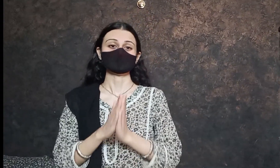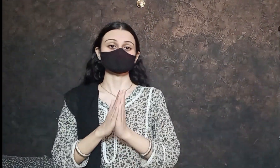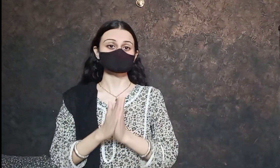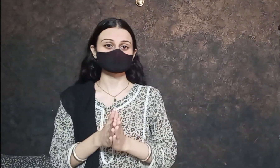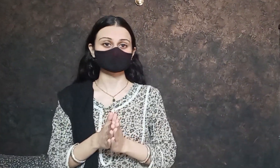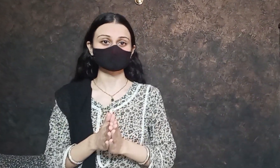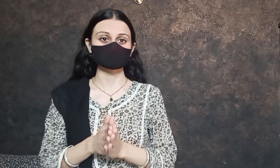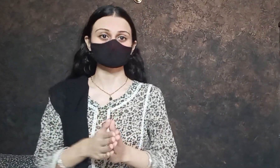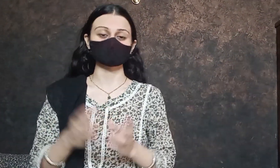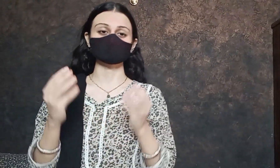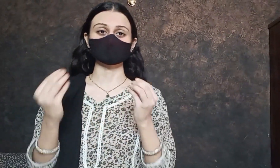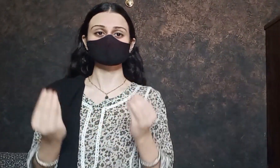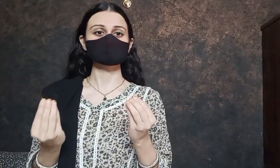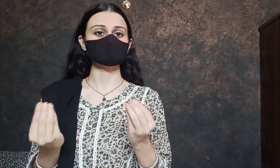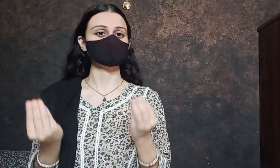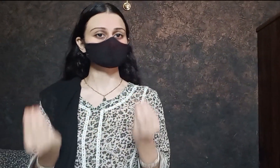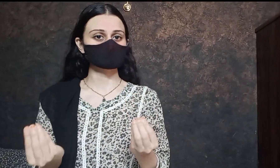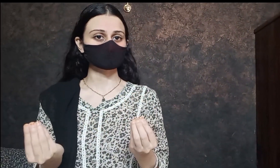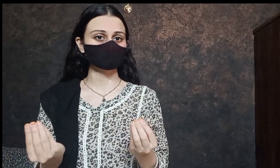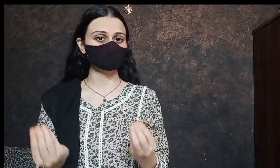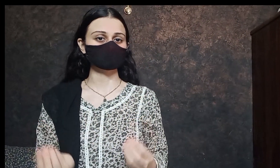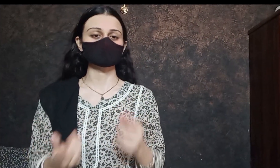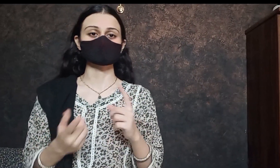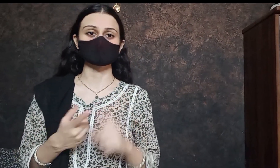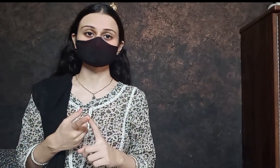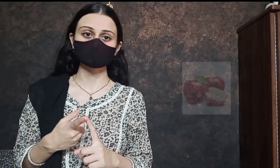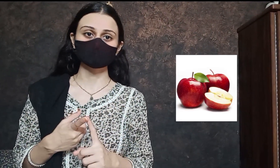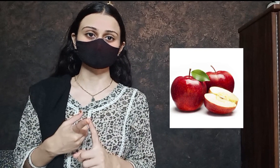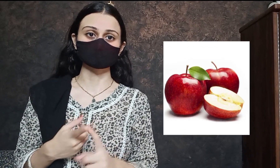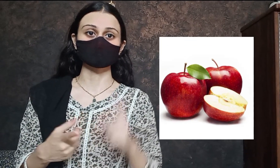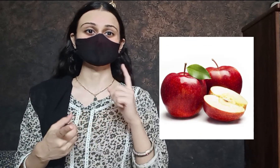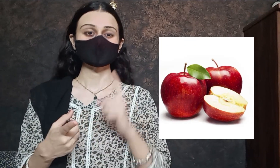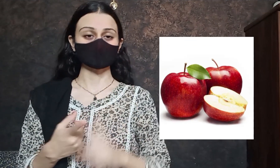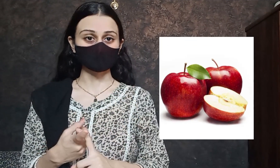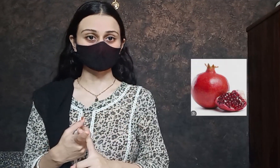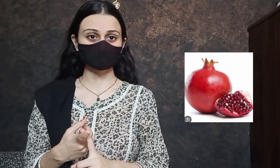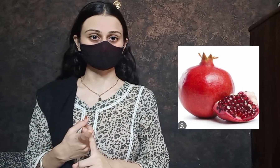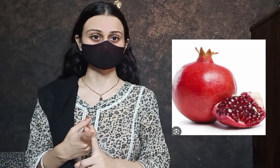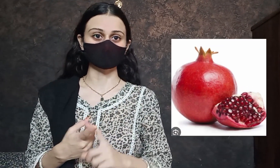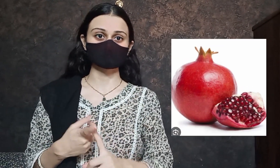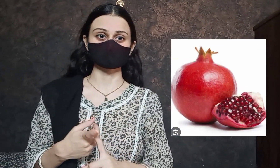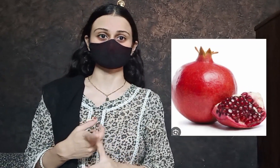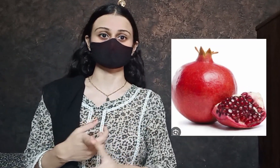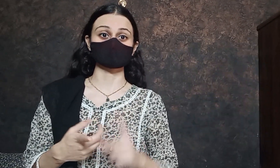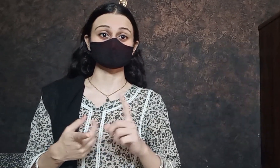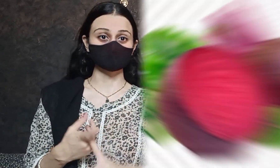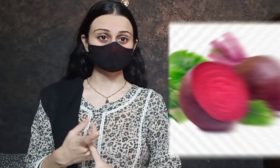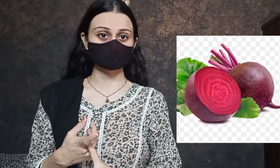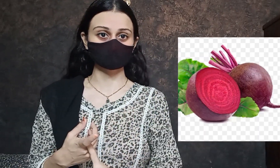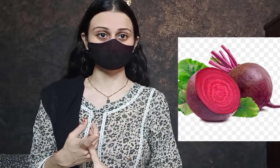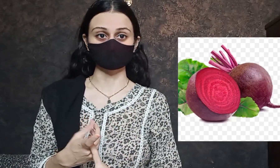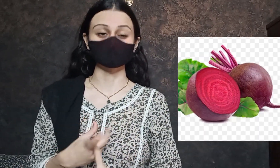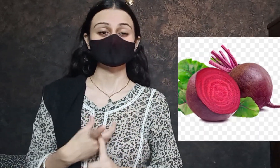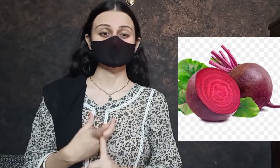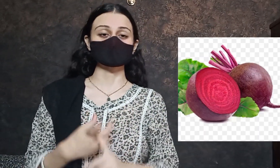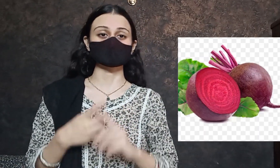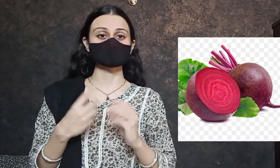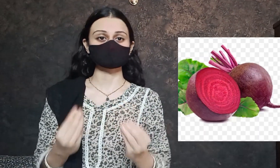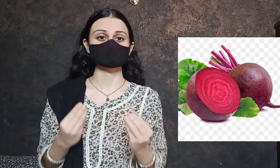डल है, इसका मतलब आप में जो है वो खून की कमी है, आयरन की डेफिशिएंसी है। ठीक है, उसके लिए आप एप्पल, अनार और जो है वो बीट रूट कंज्यूम करो